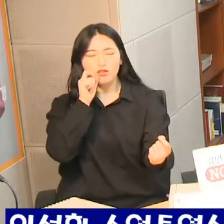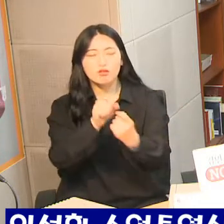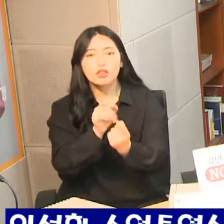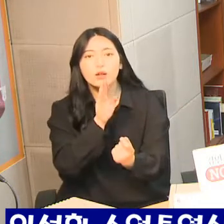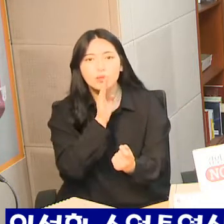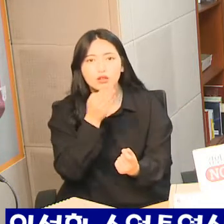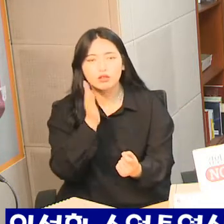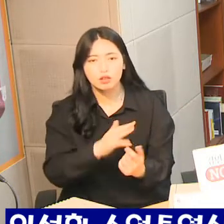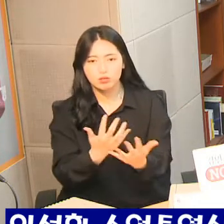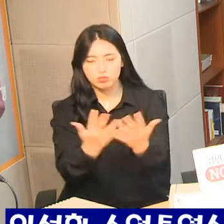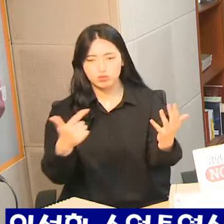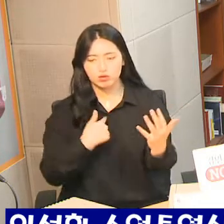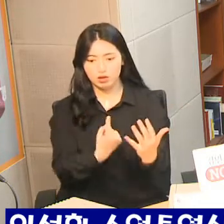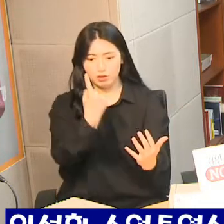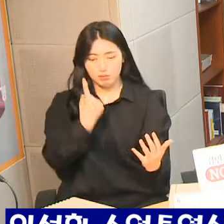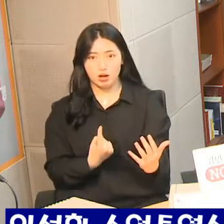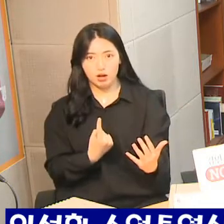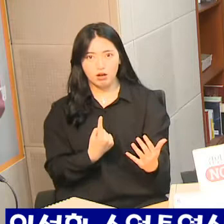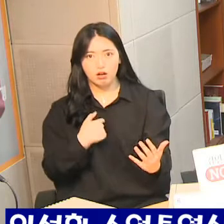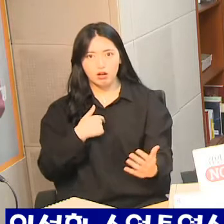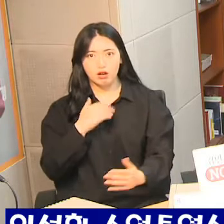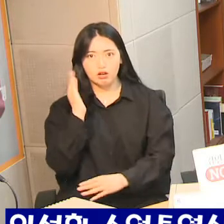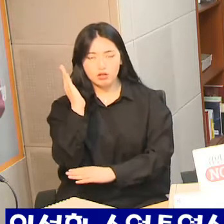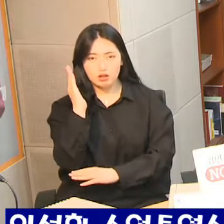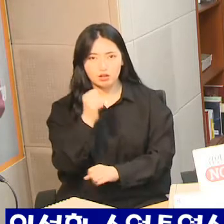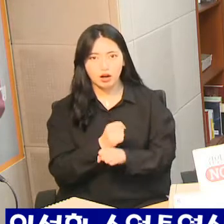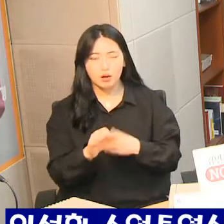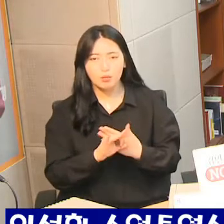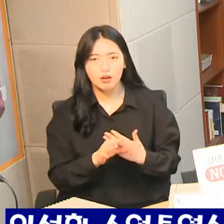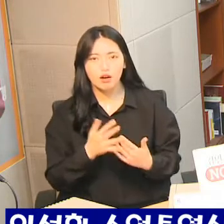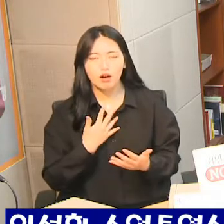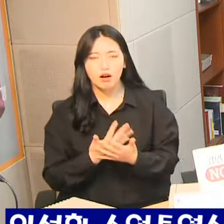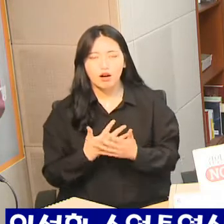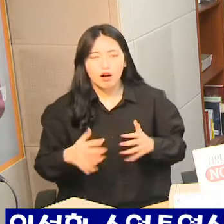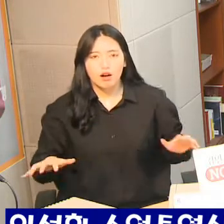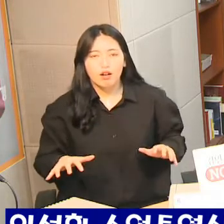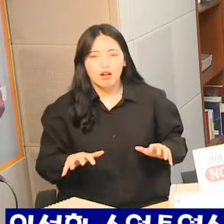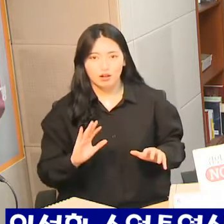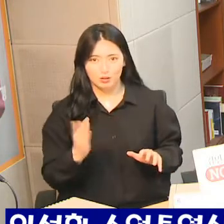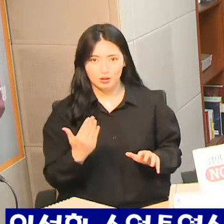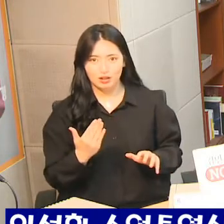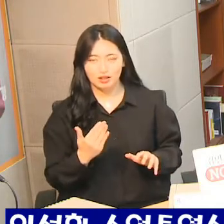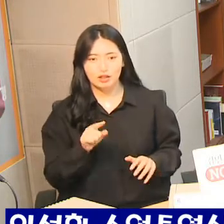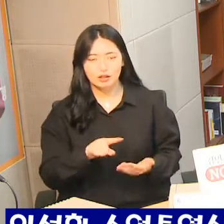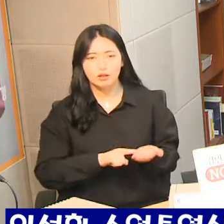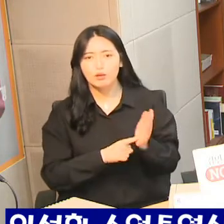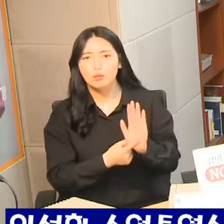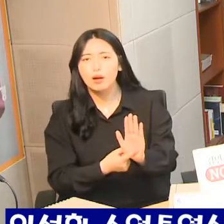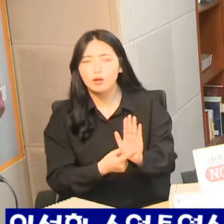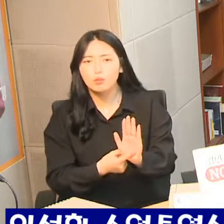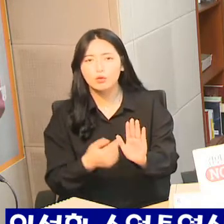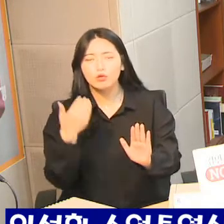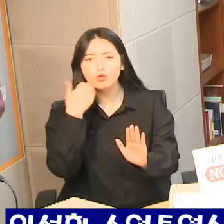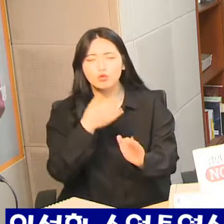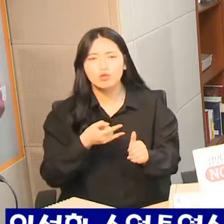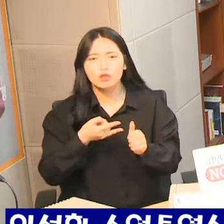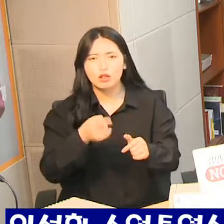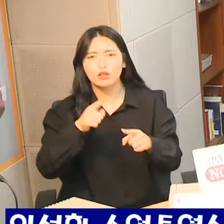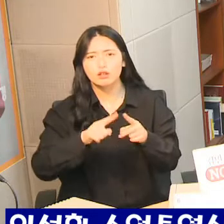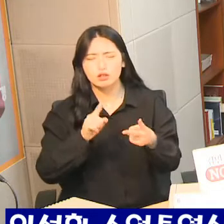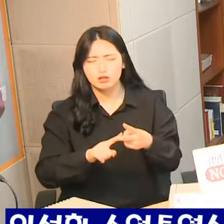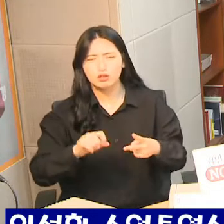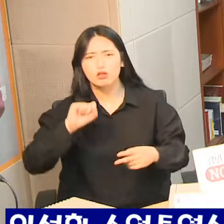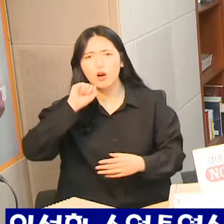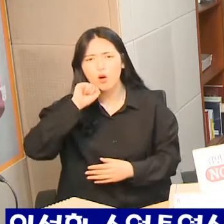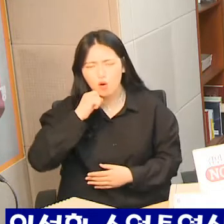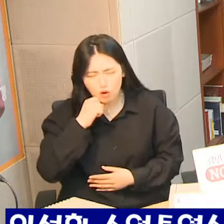사람인데도 네. 막상 앞에 나와서 딱 발표한다 서서 얘기하려고 그러면 하면 긴장되죠. 네, 떨리죠. 네. 이 발표라는 건 사실 누구에게나 어렵고